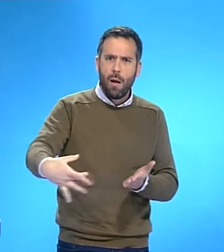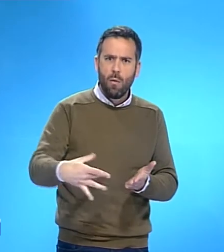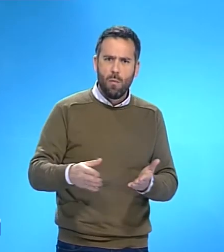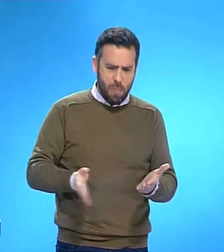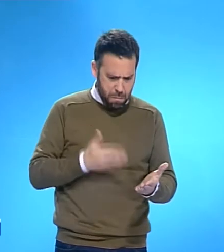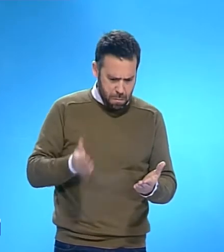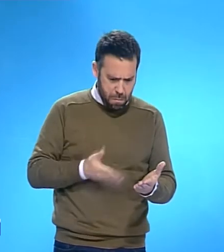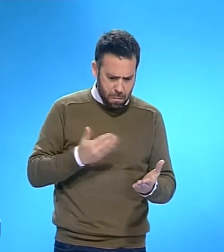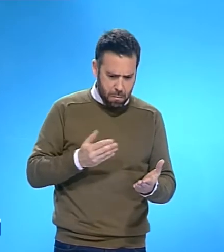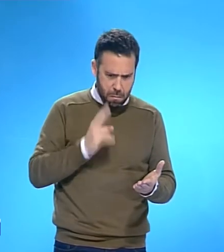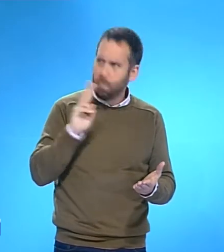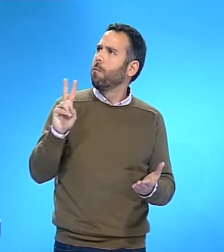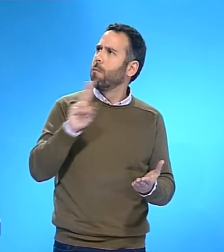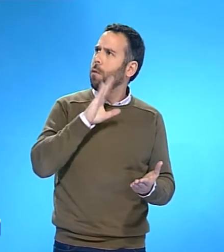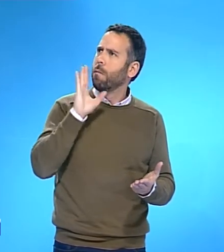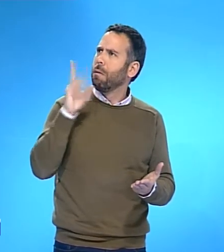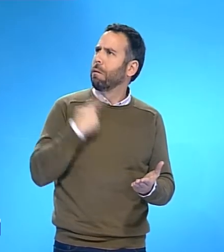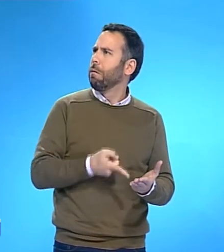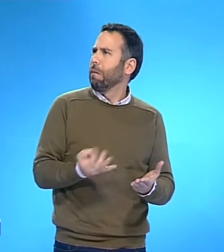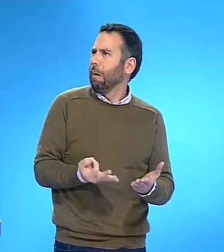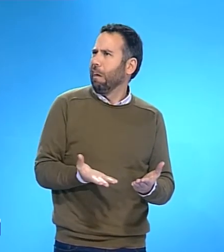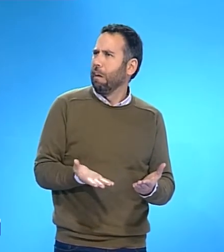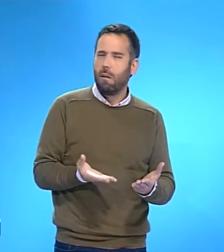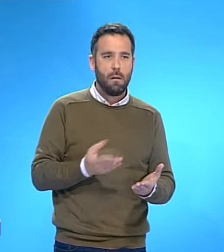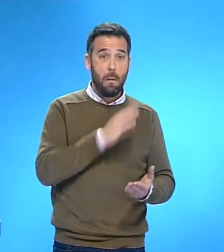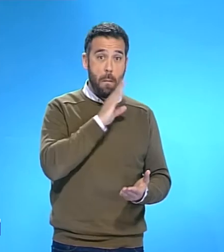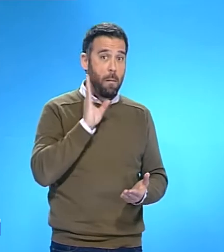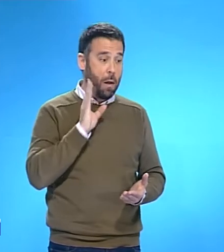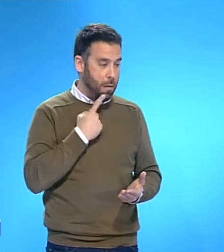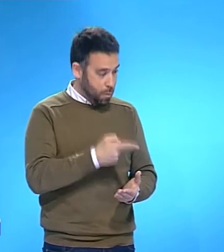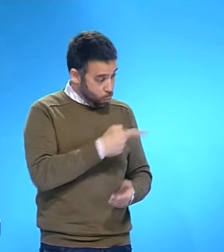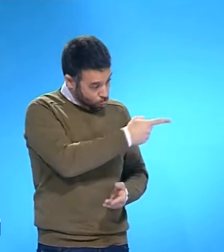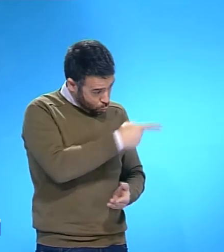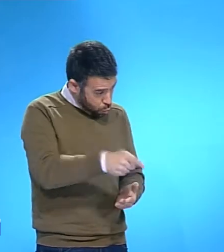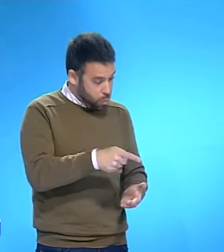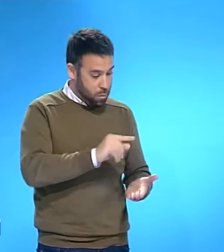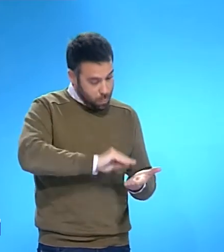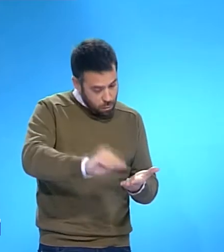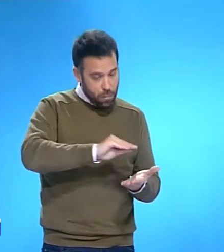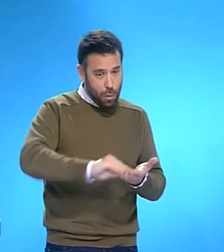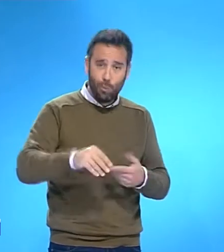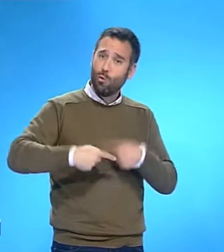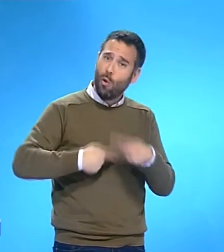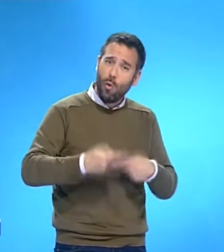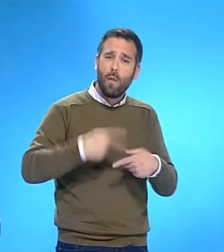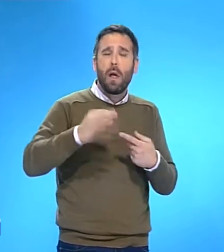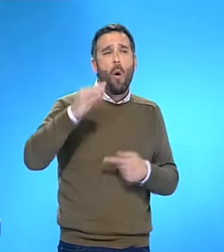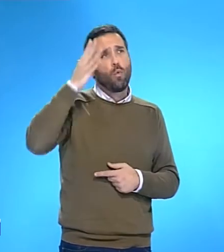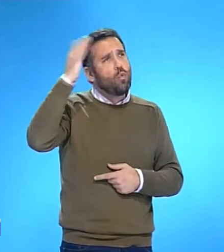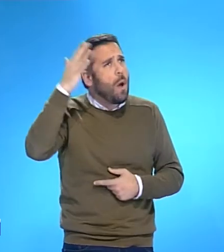vio letras. Era todo blanco. Miró a su madre para que le explicara y ella le dijo que era para escribir las cosas